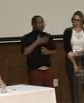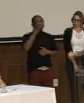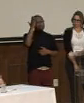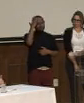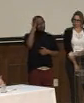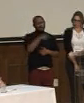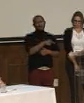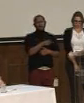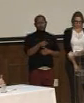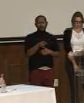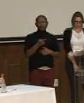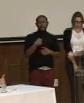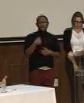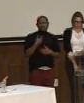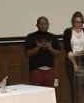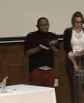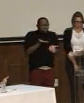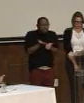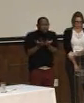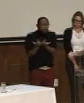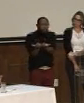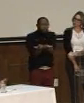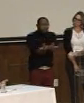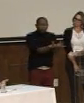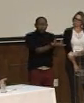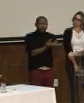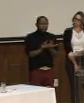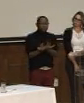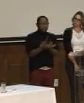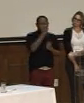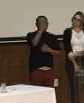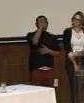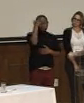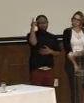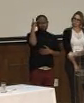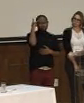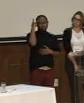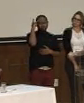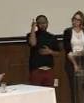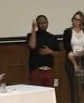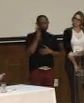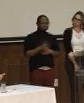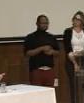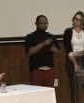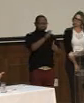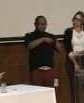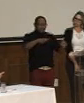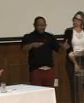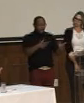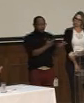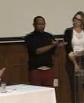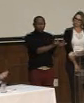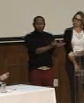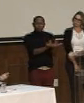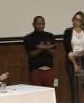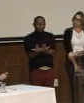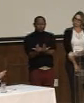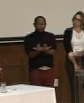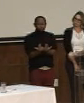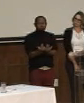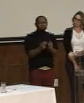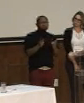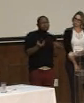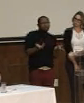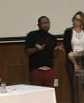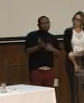procurei dar um tratamento igualitário entre os servidores, sem distinção. Tanto isso em termos de qualificação,